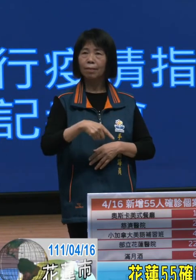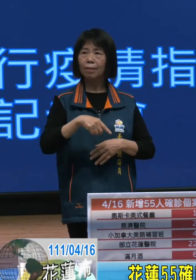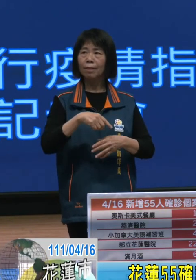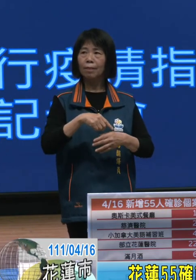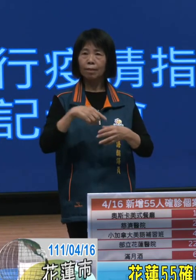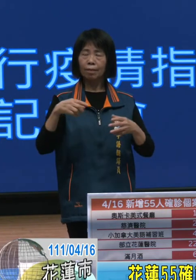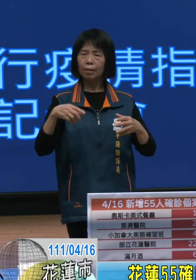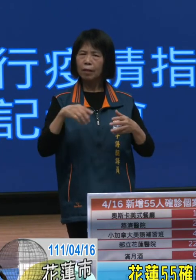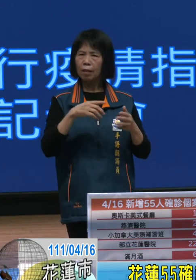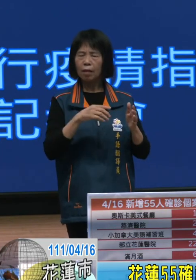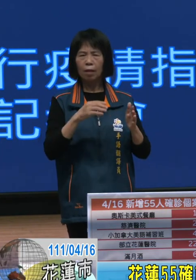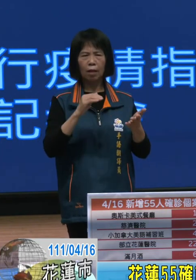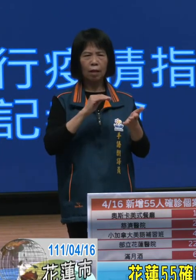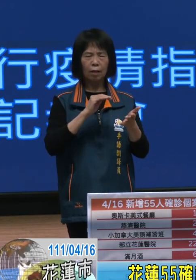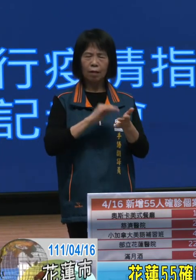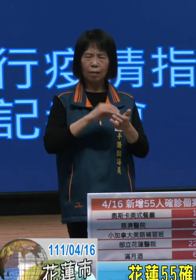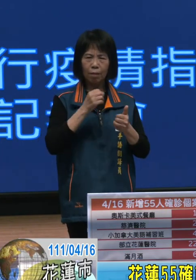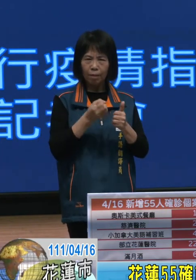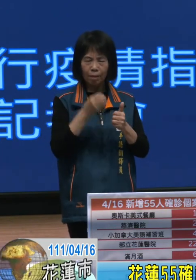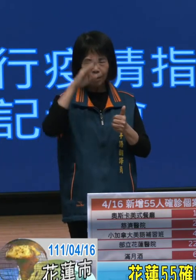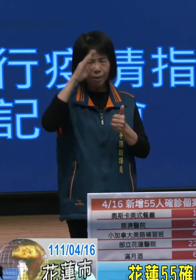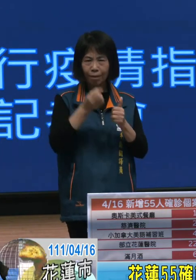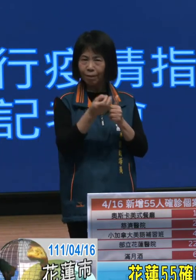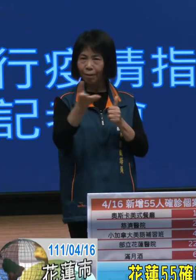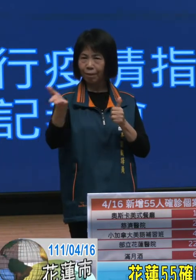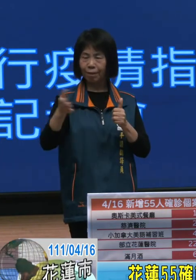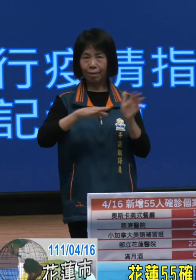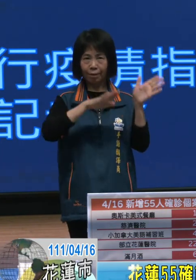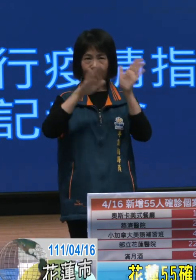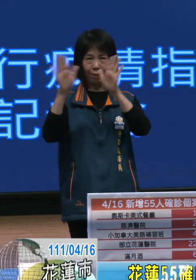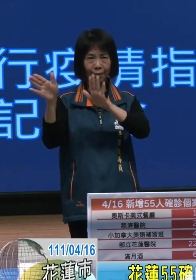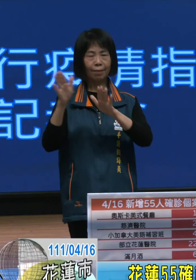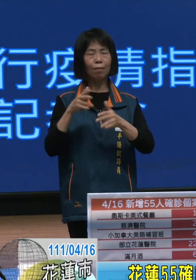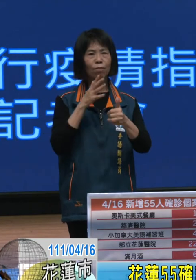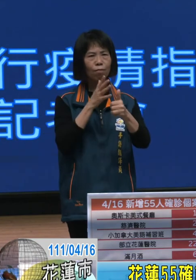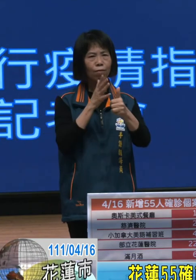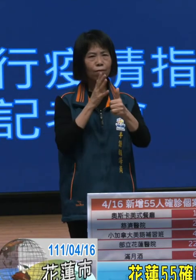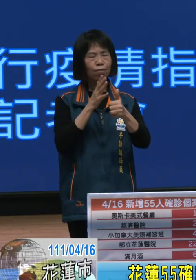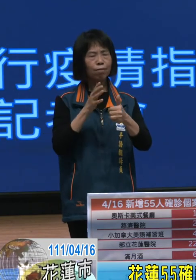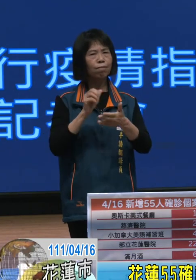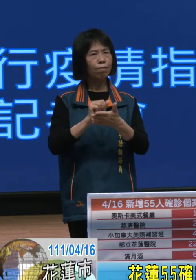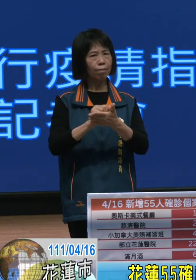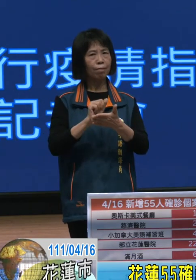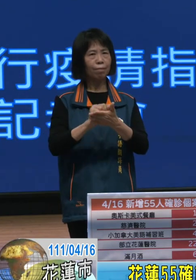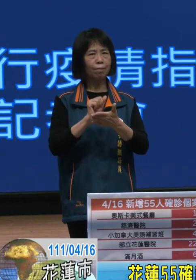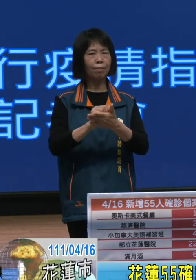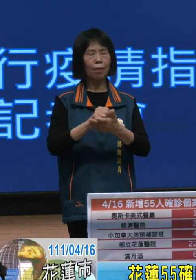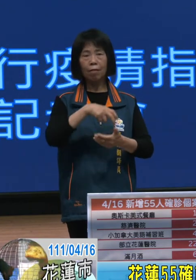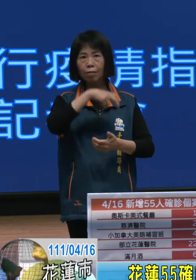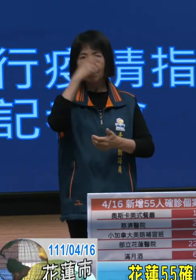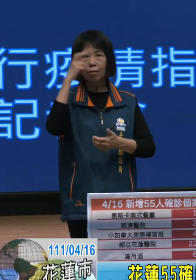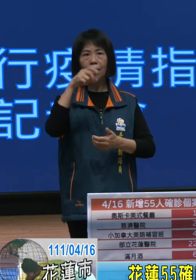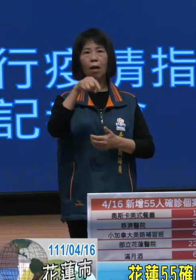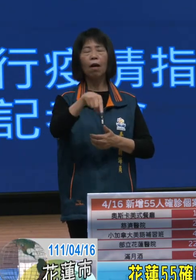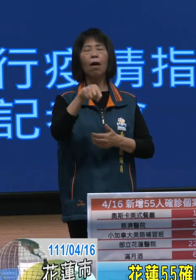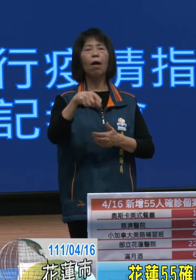合整个疫情的时候，整个确诊个案的时候，他们有这样的一个发现。